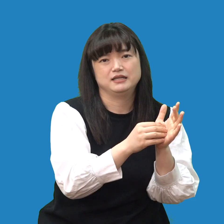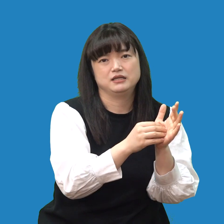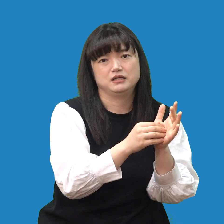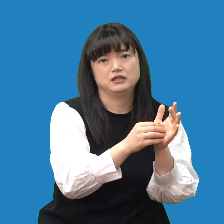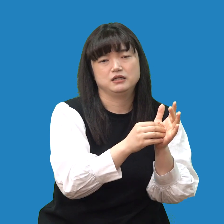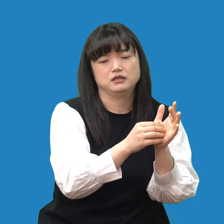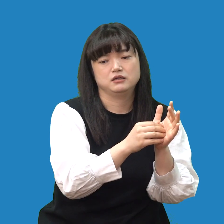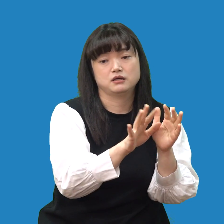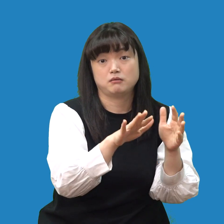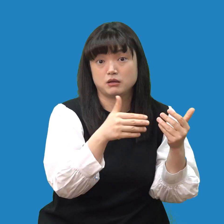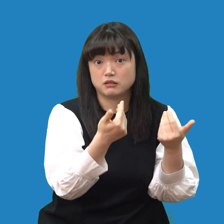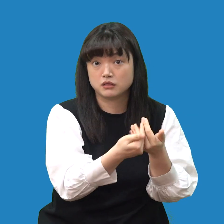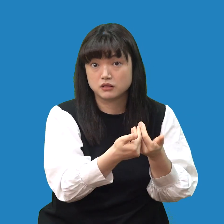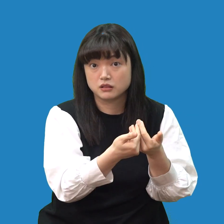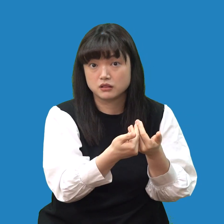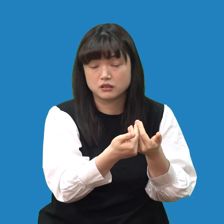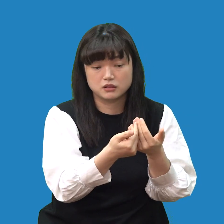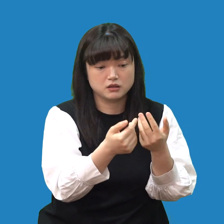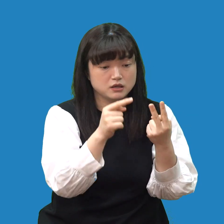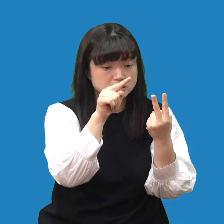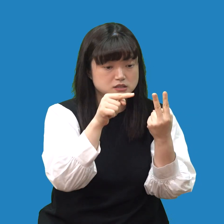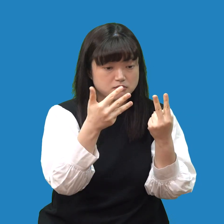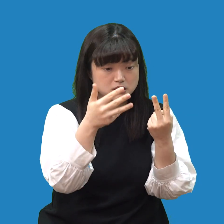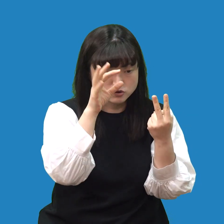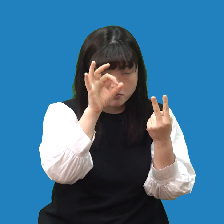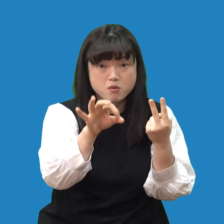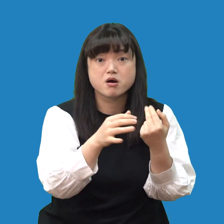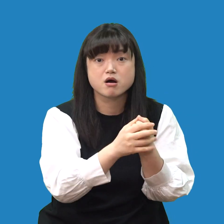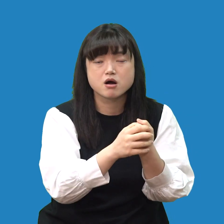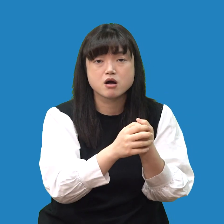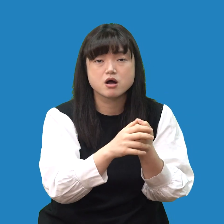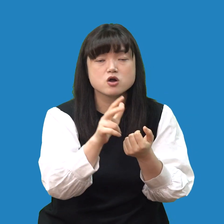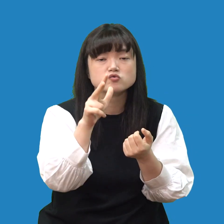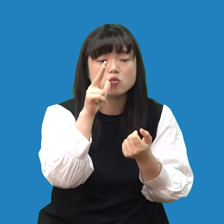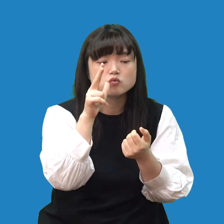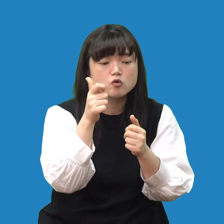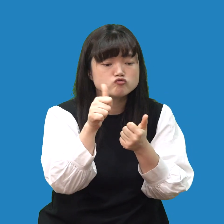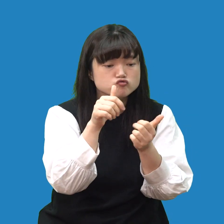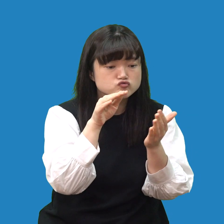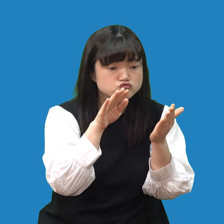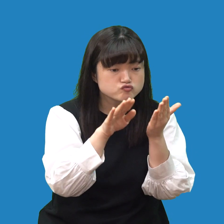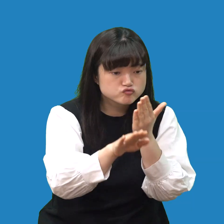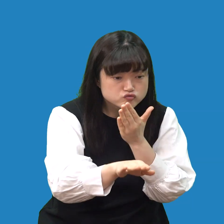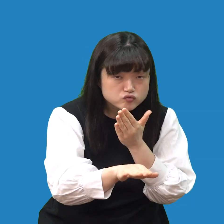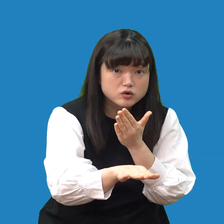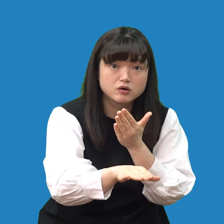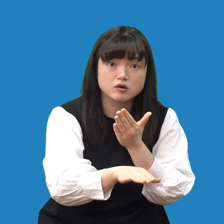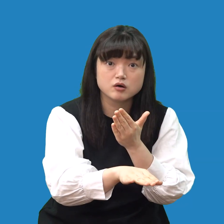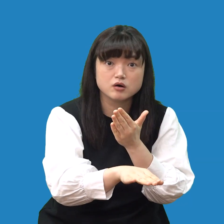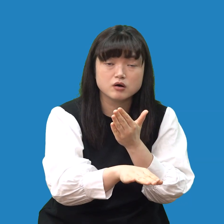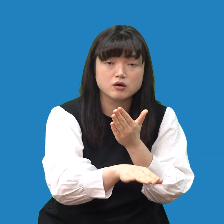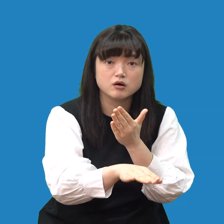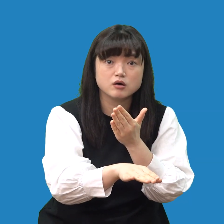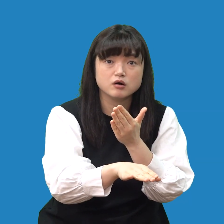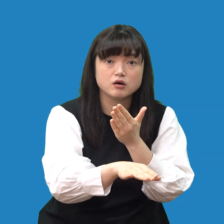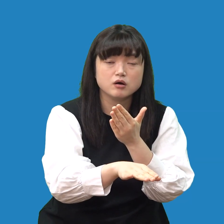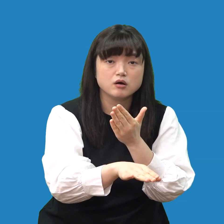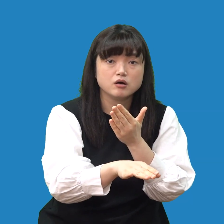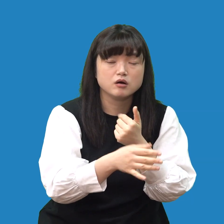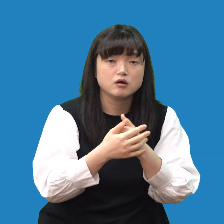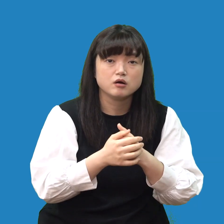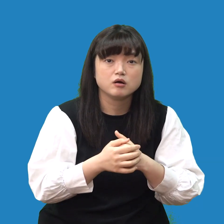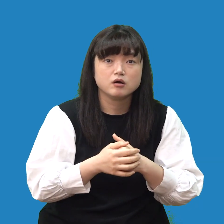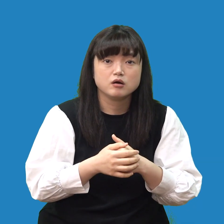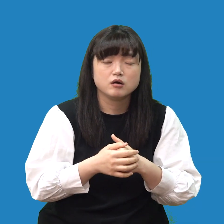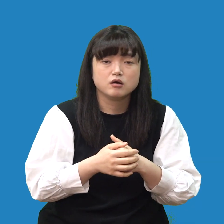그와는 대조적으로 8절 이하를 보면 여호수아의 죽음과 장사, 그리고 여호수아 세대의 그